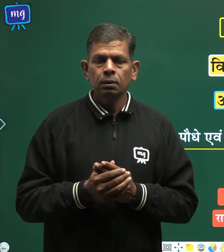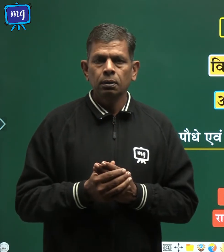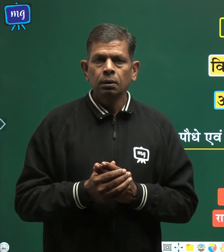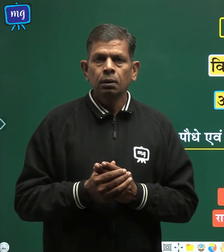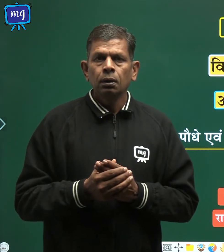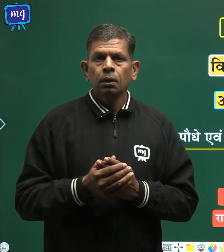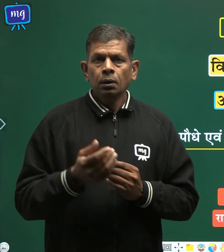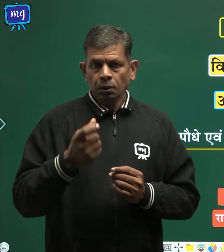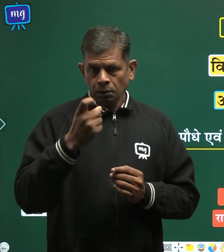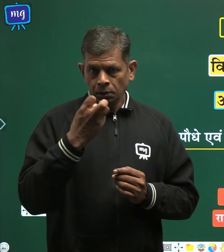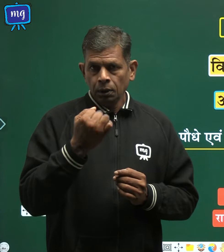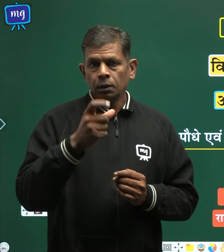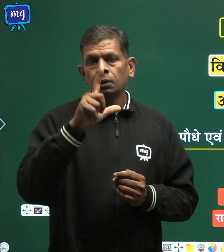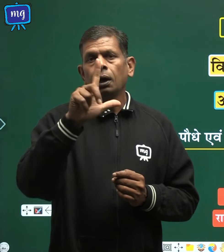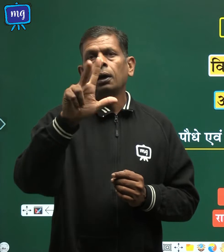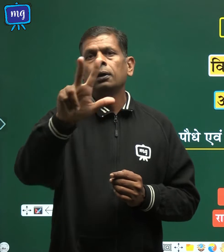कक्षा 8